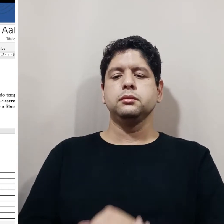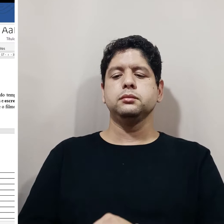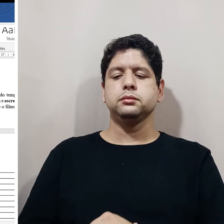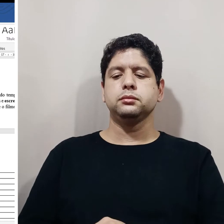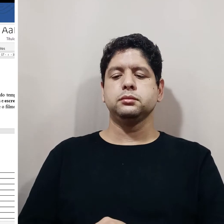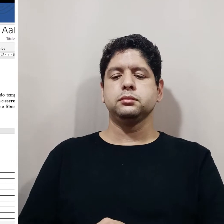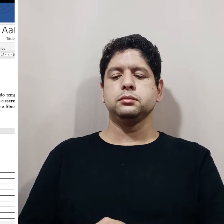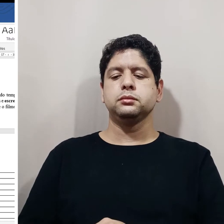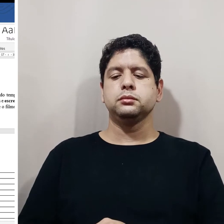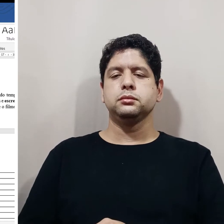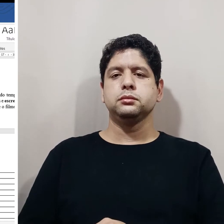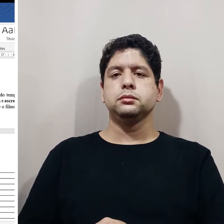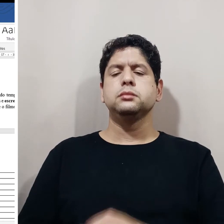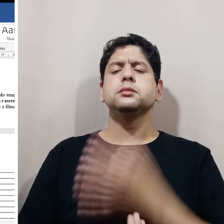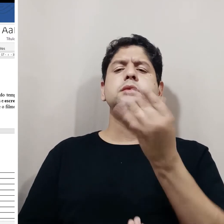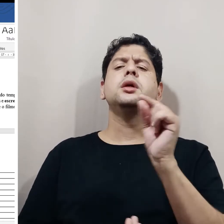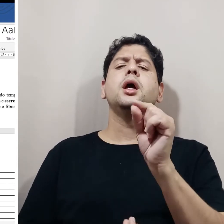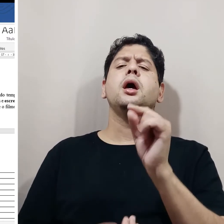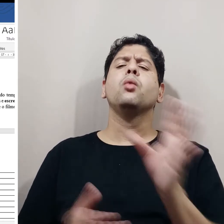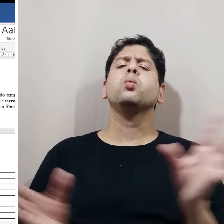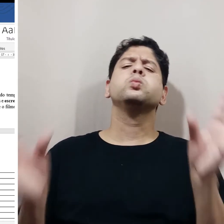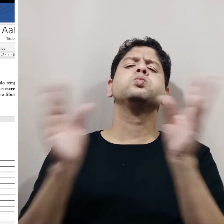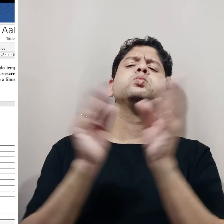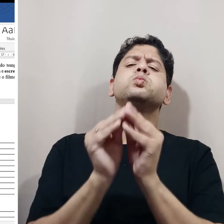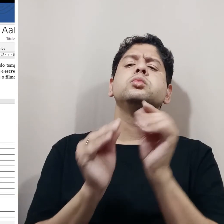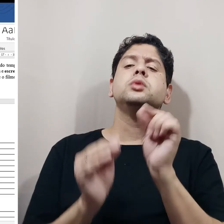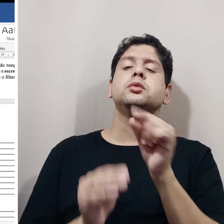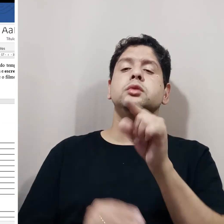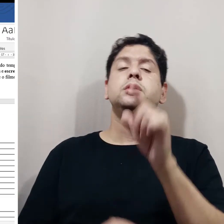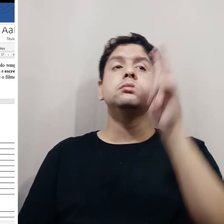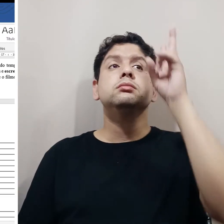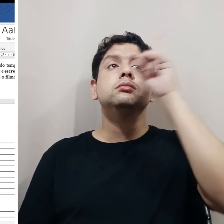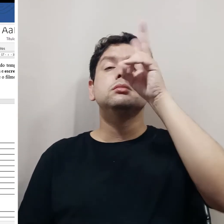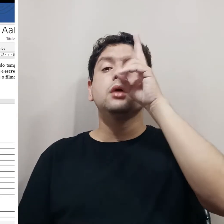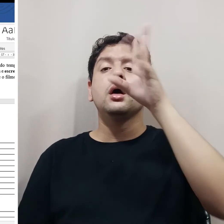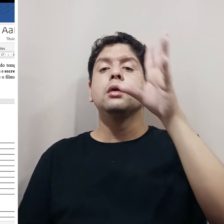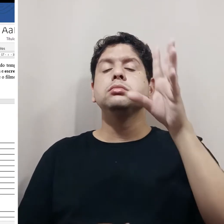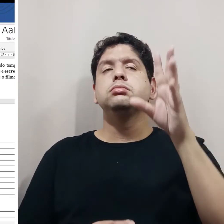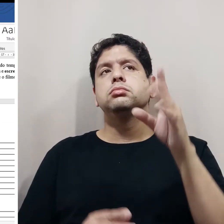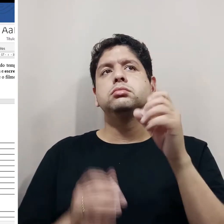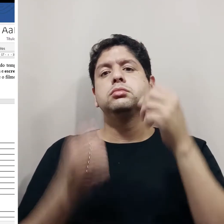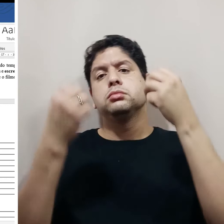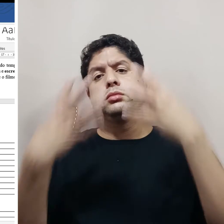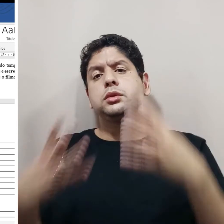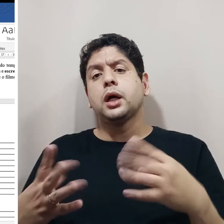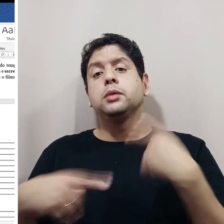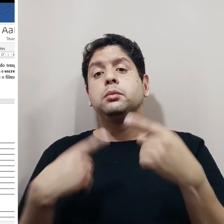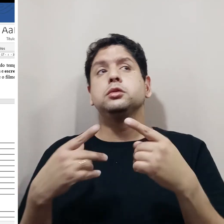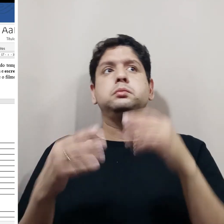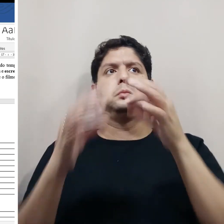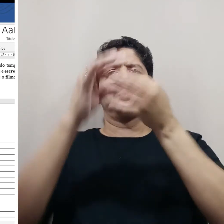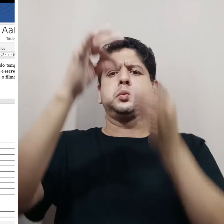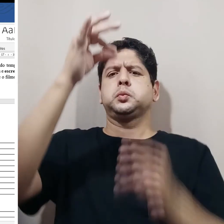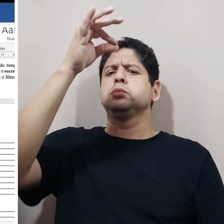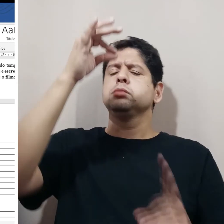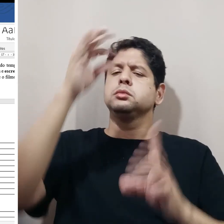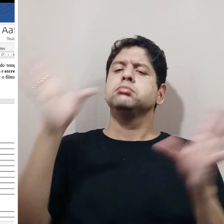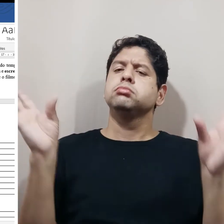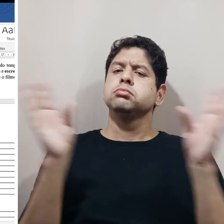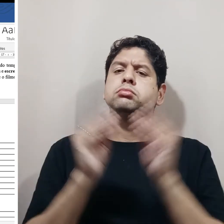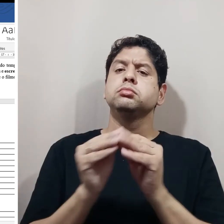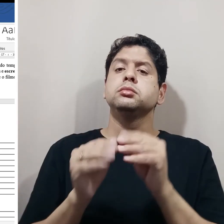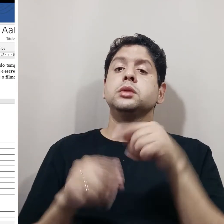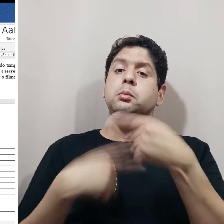Romeu e Julieta, tá? E aí ao procurar essa versão, que vocês têm que fazer um resumo da história, né? Que vocês tinham que fazer então no resumo. O